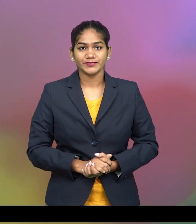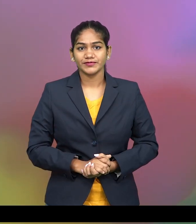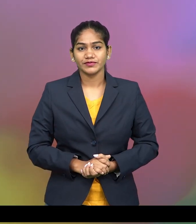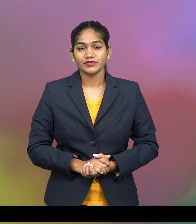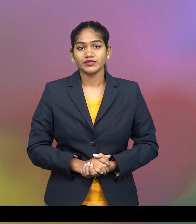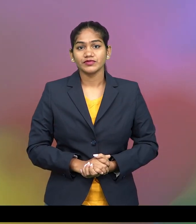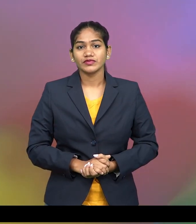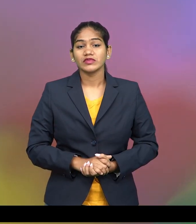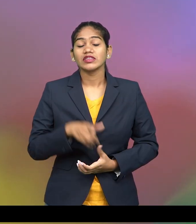ಅಪೌಷ್ಟಿಕತೆ,